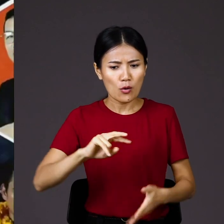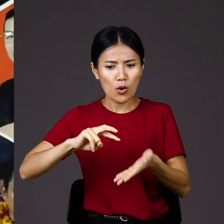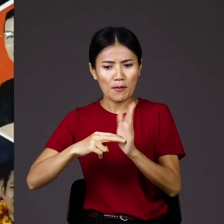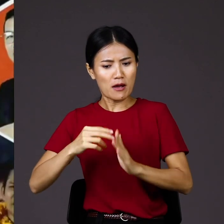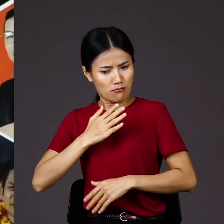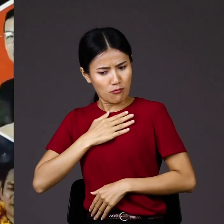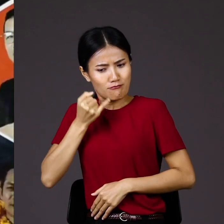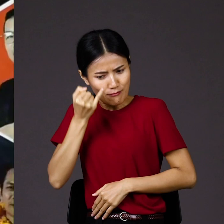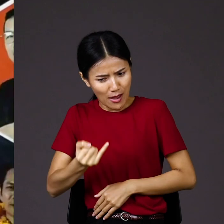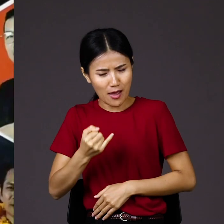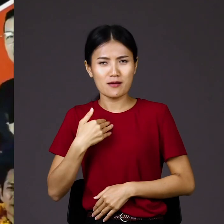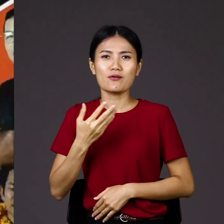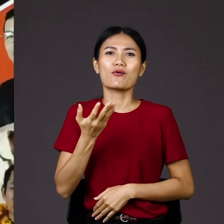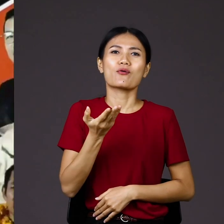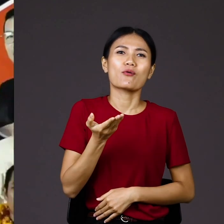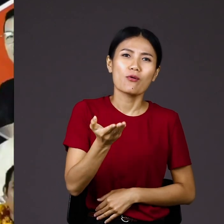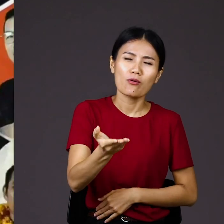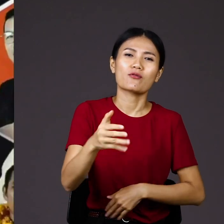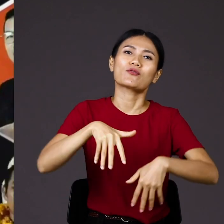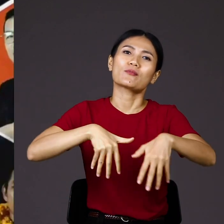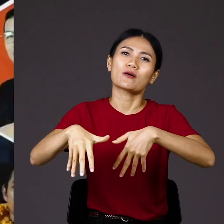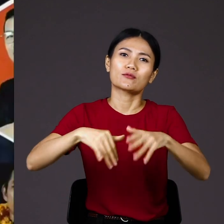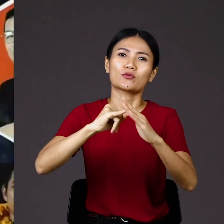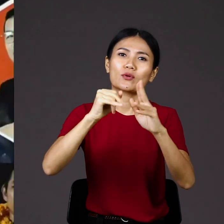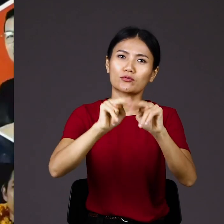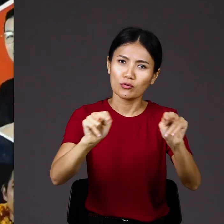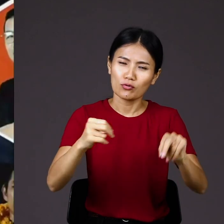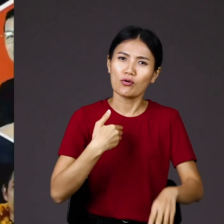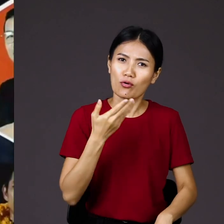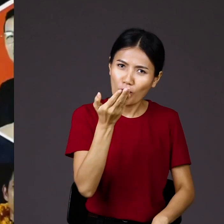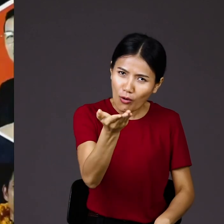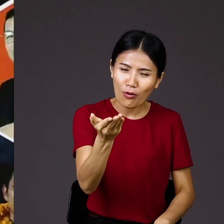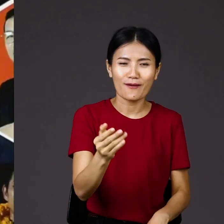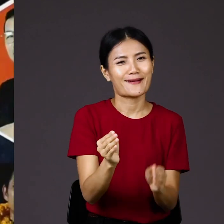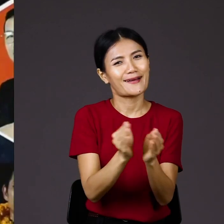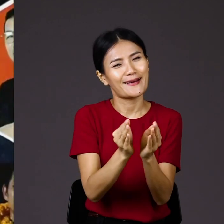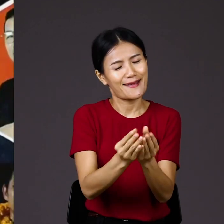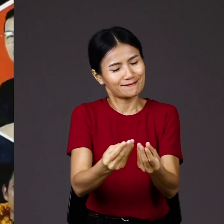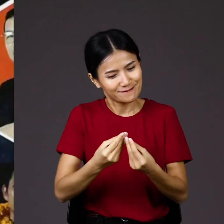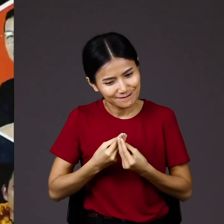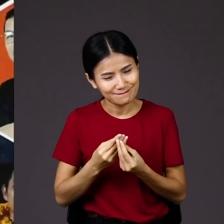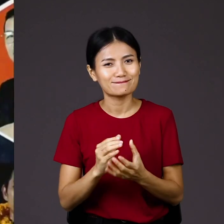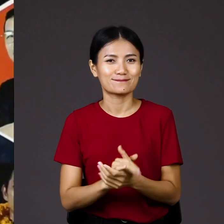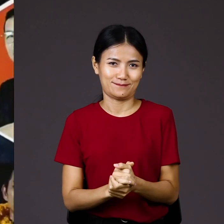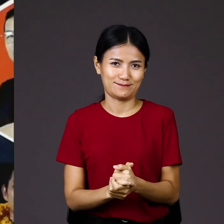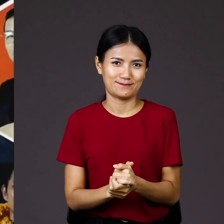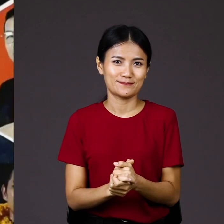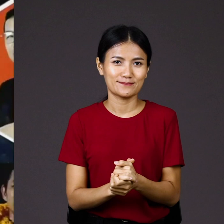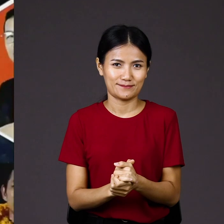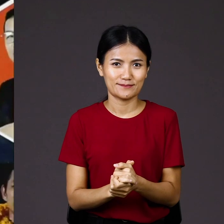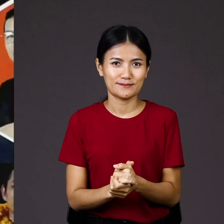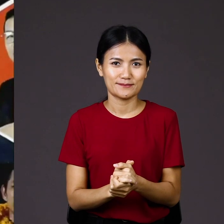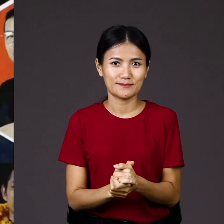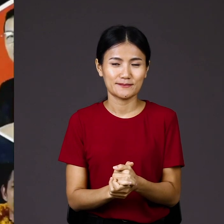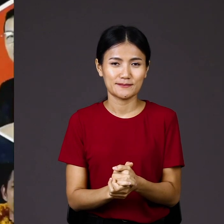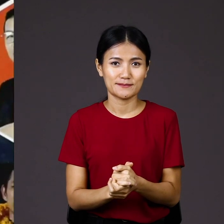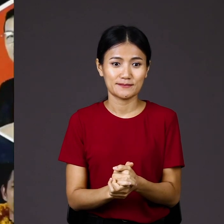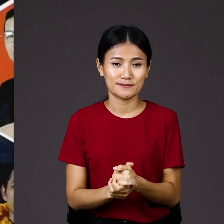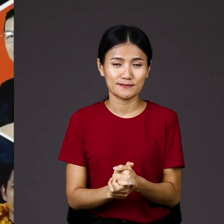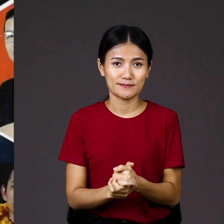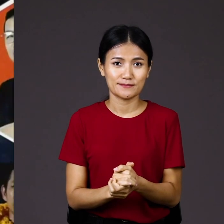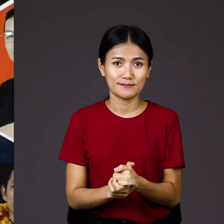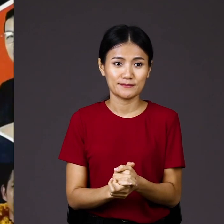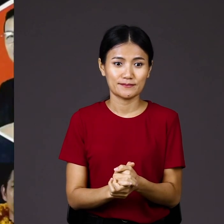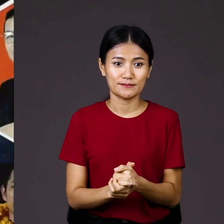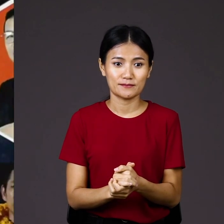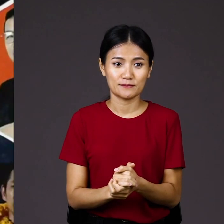ดังนั้นขอแรงพี่น้องนนทบุรีด้วยช่วยกันเลือกพวกเราให้มากๆพี่น้องครับ